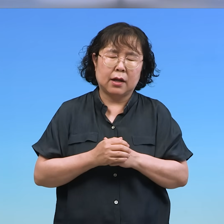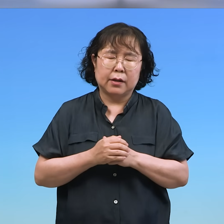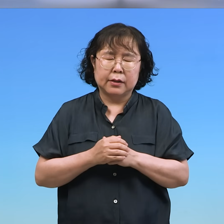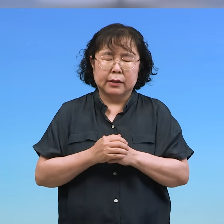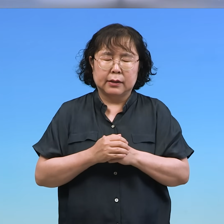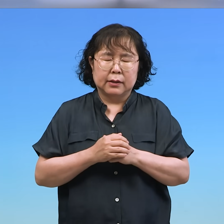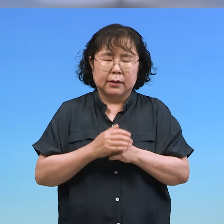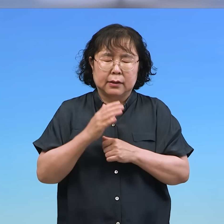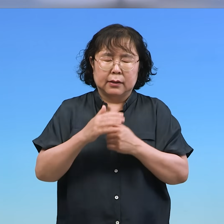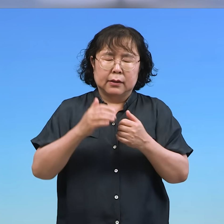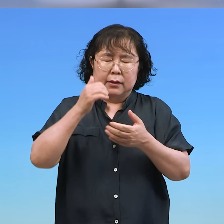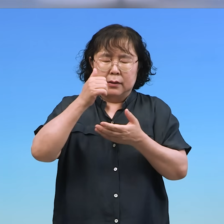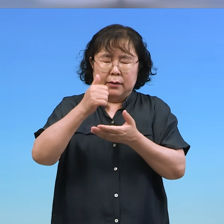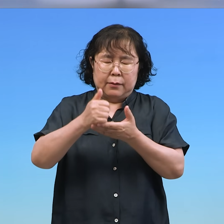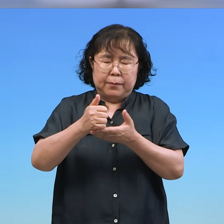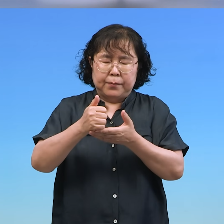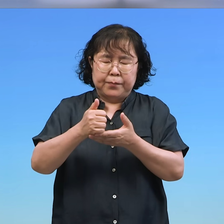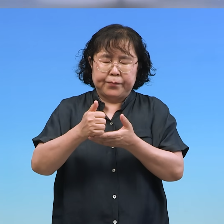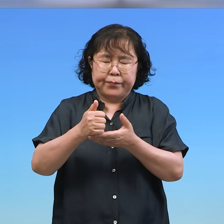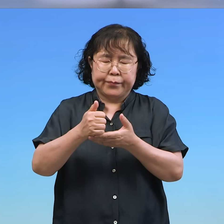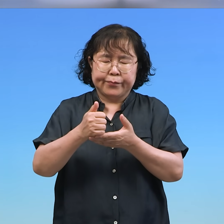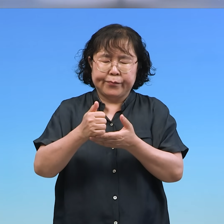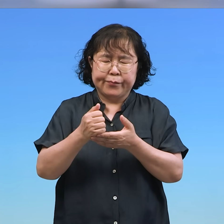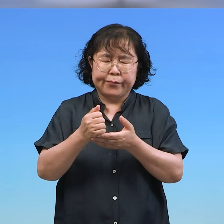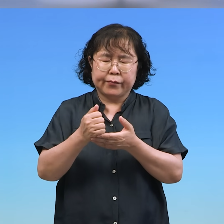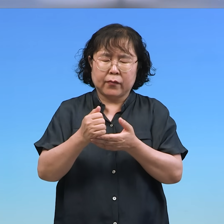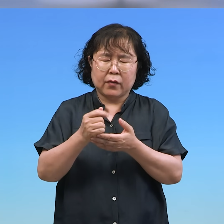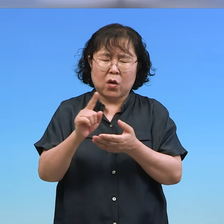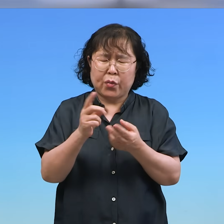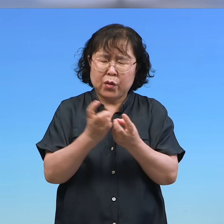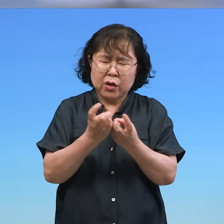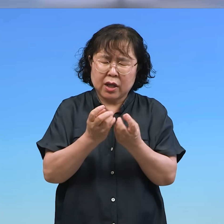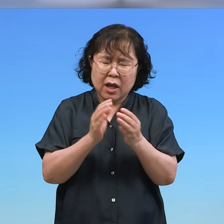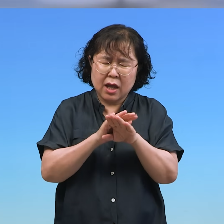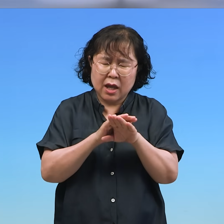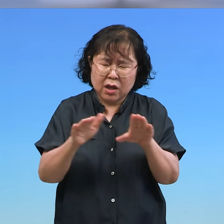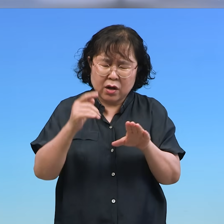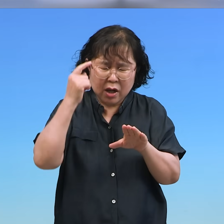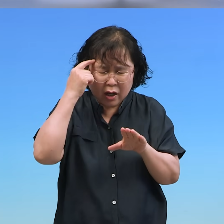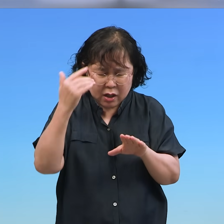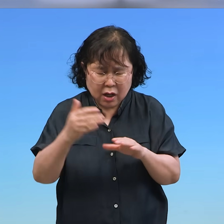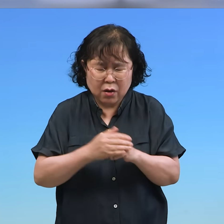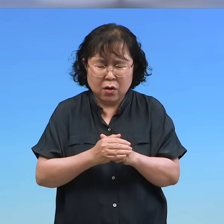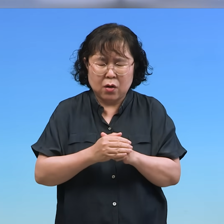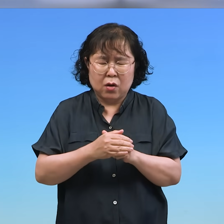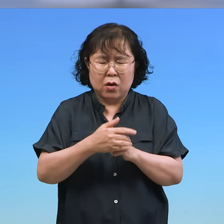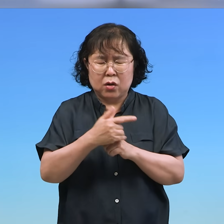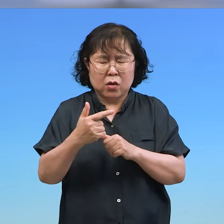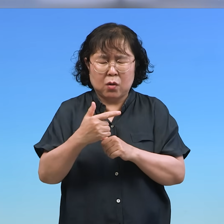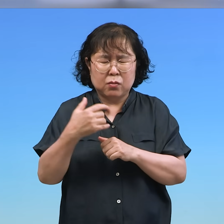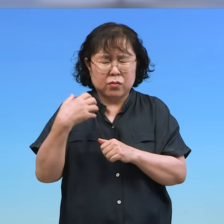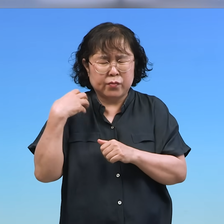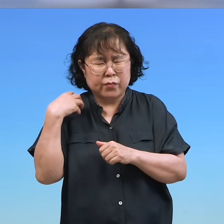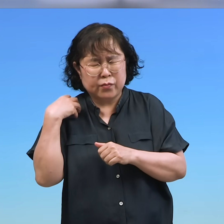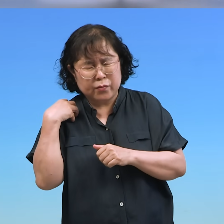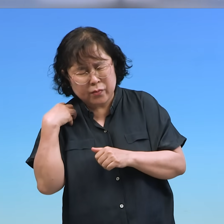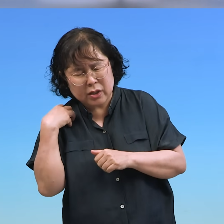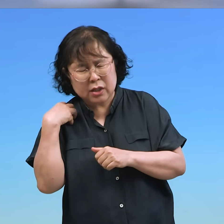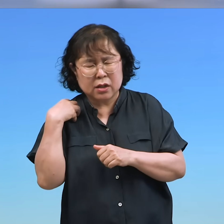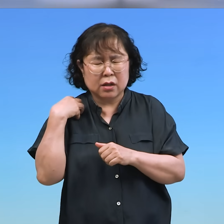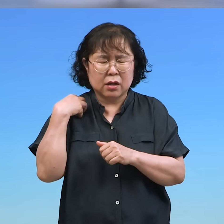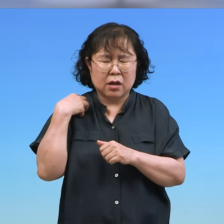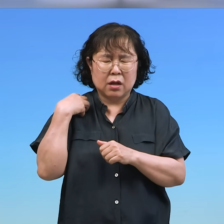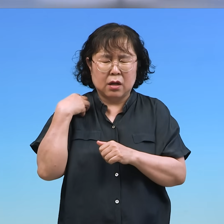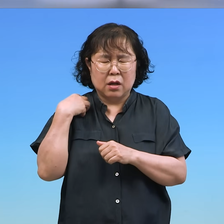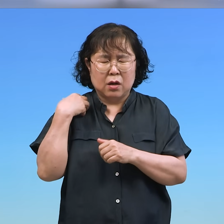있는데, 하나님 어떻게 하면 좋을지, 이미 너무 어깨에 짐이 무거워